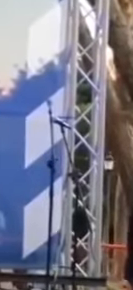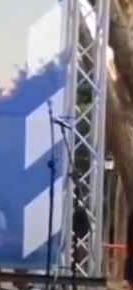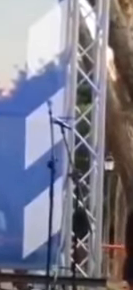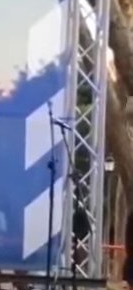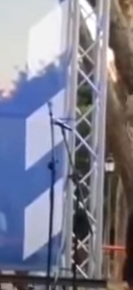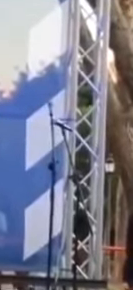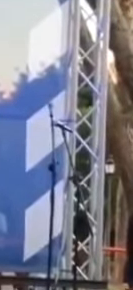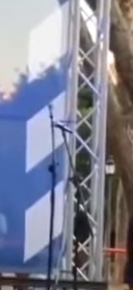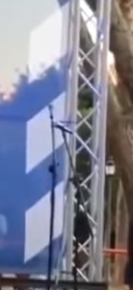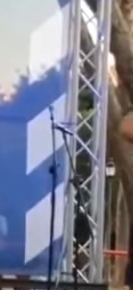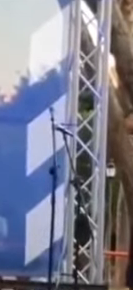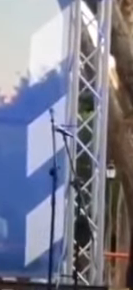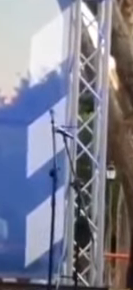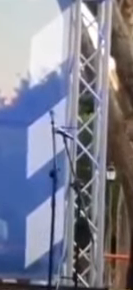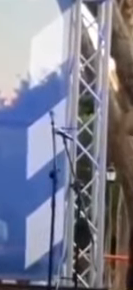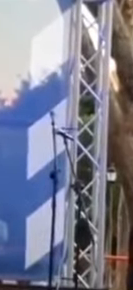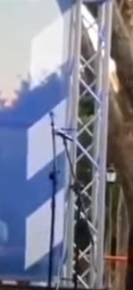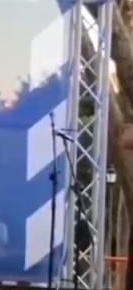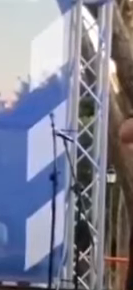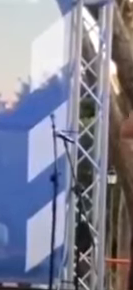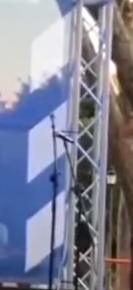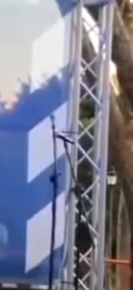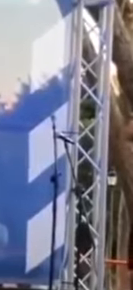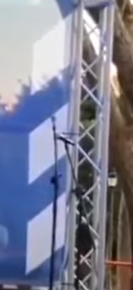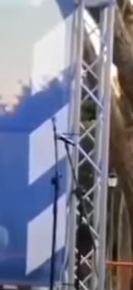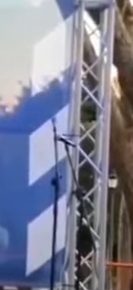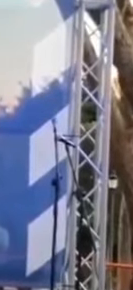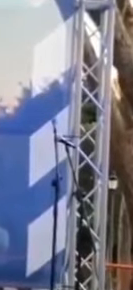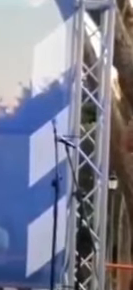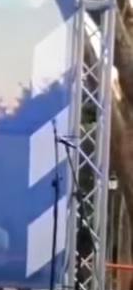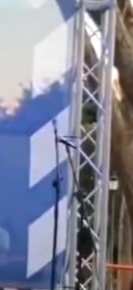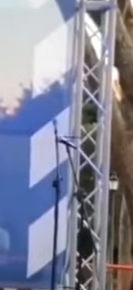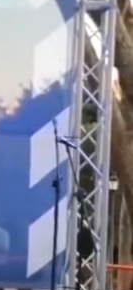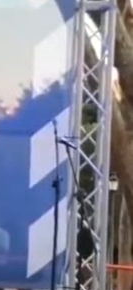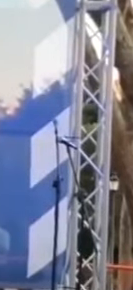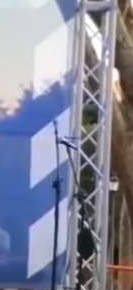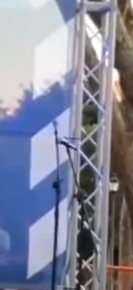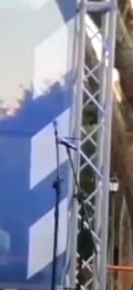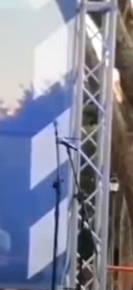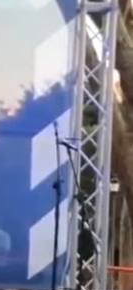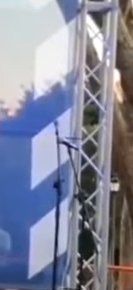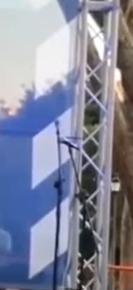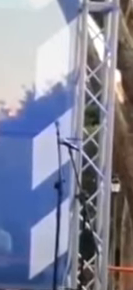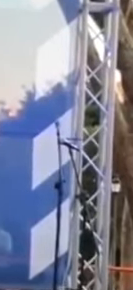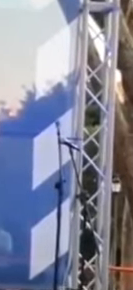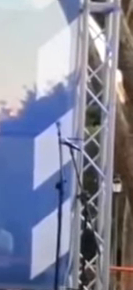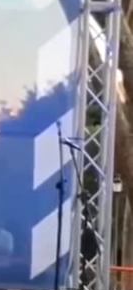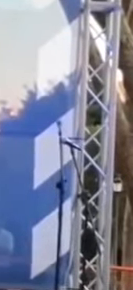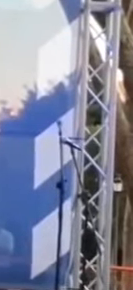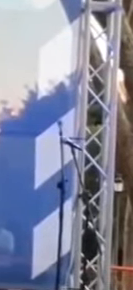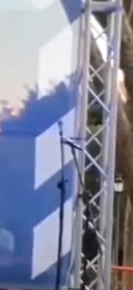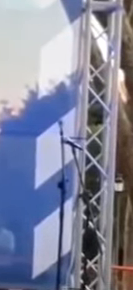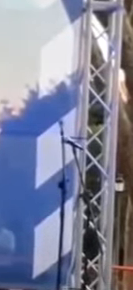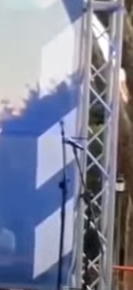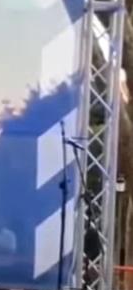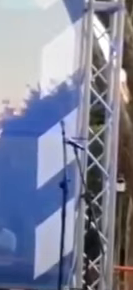le pensioni di invalidità che sono state pure dichiarate incostituzionali, per quanto sono ridicole